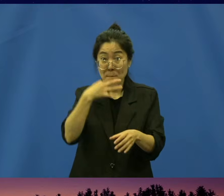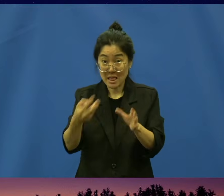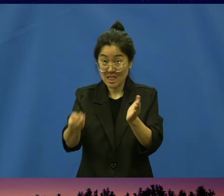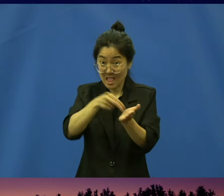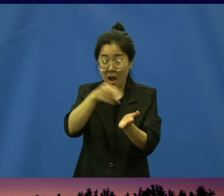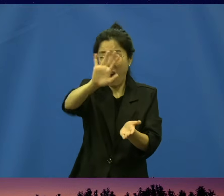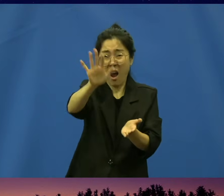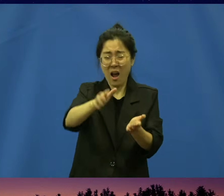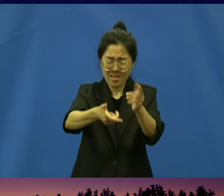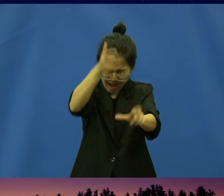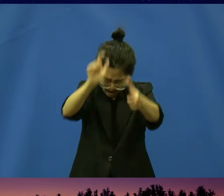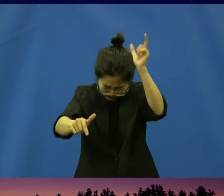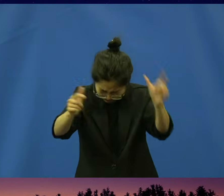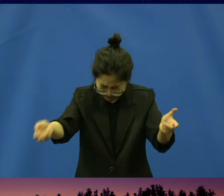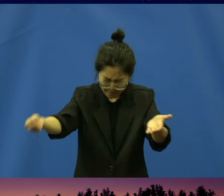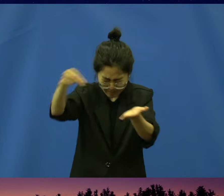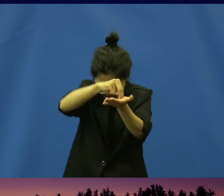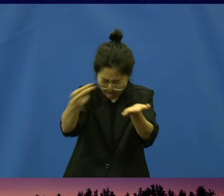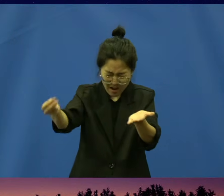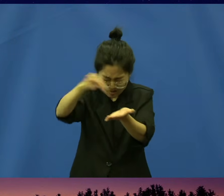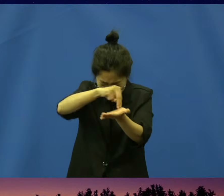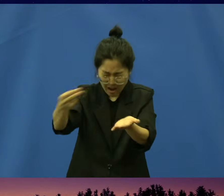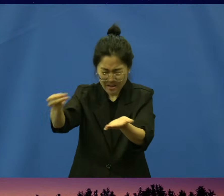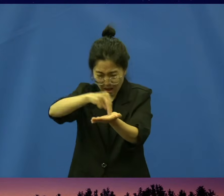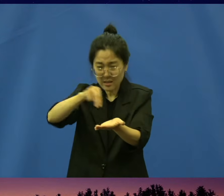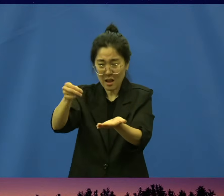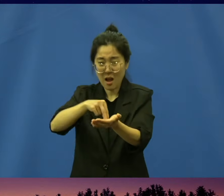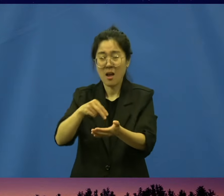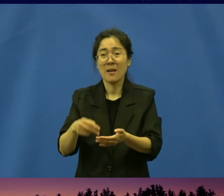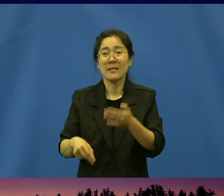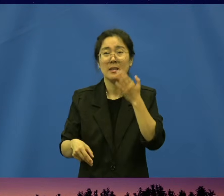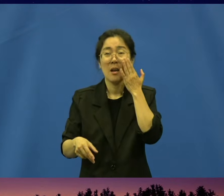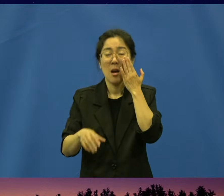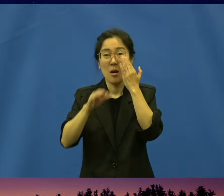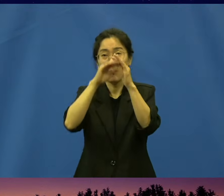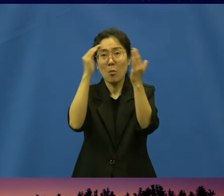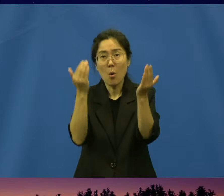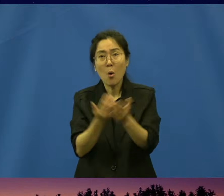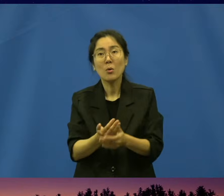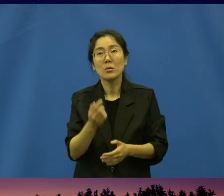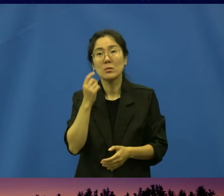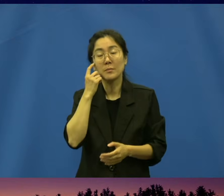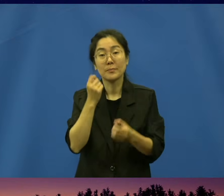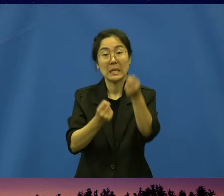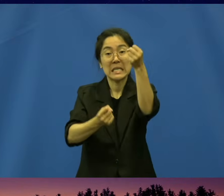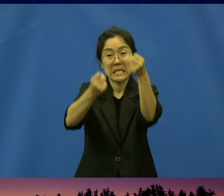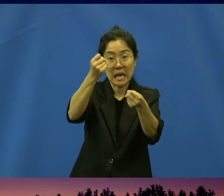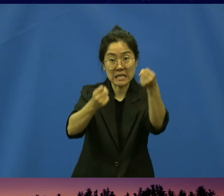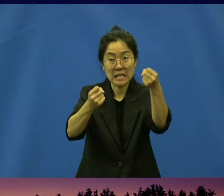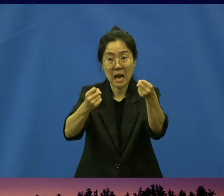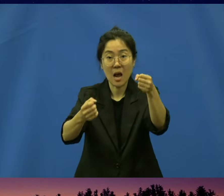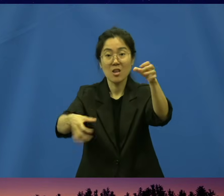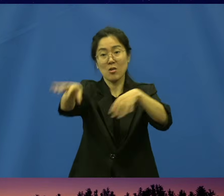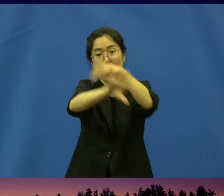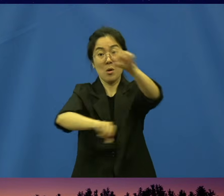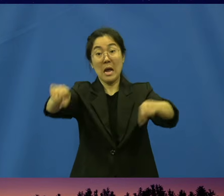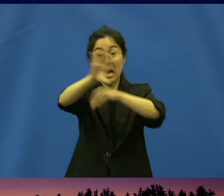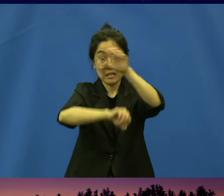것입니다. 단장, 선장, 기관장 모두 다 월급 받지 않고 자원봉사합니다.